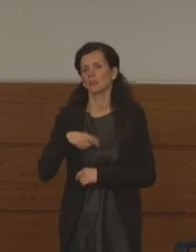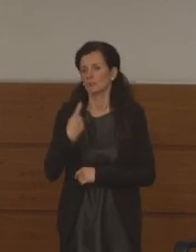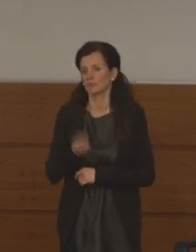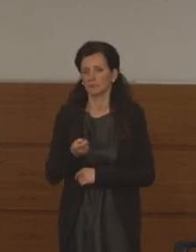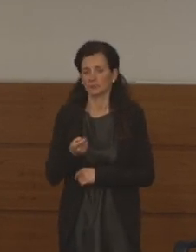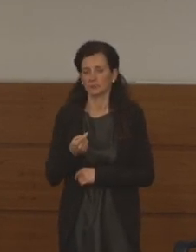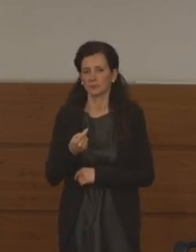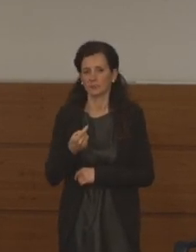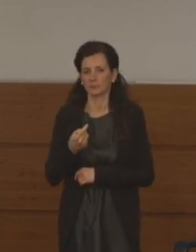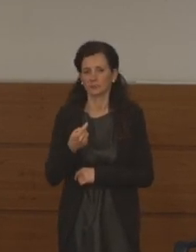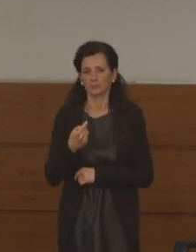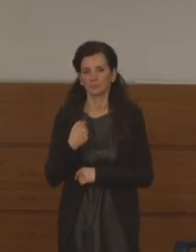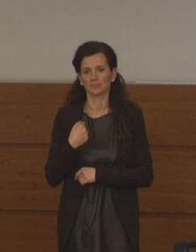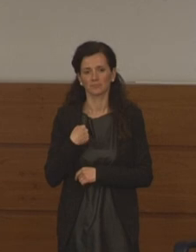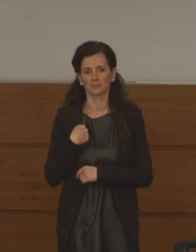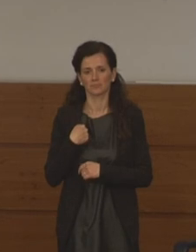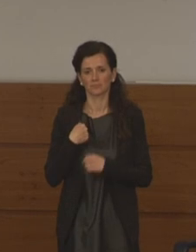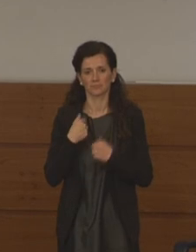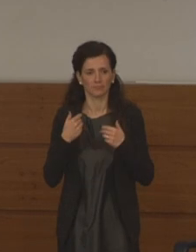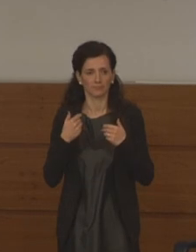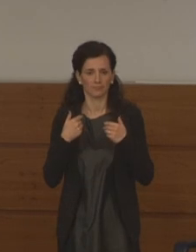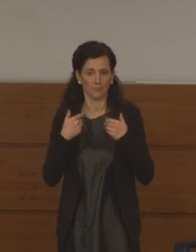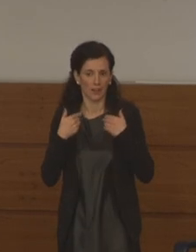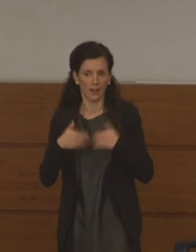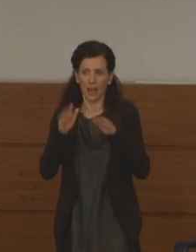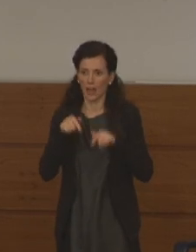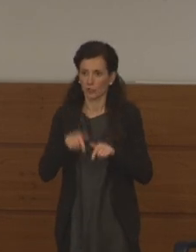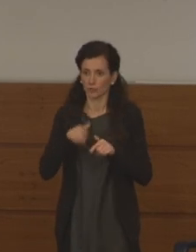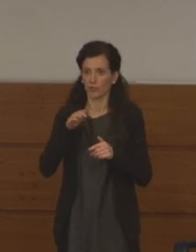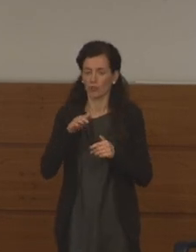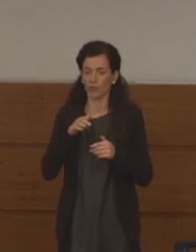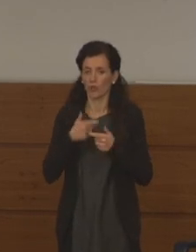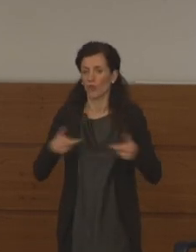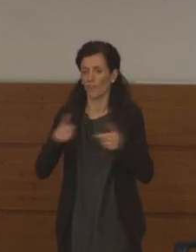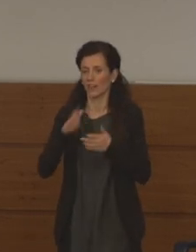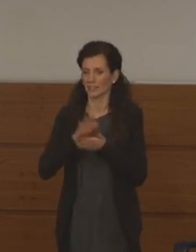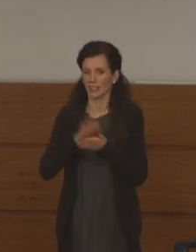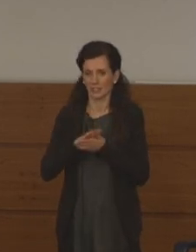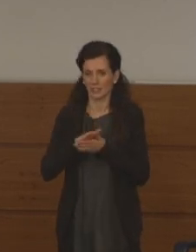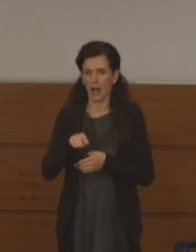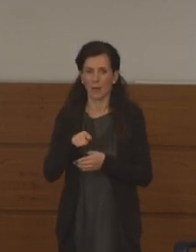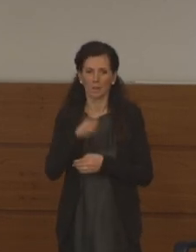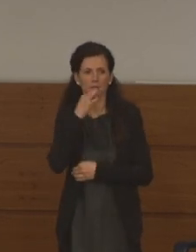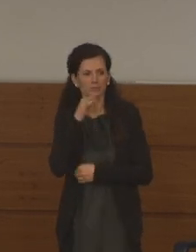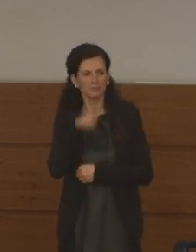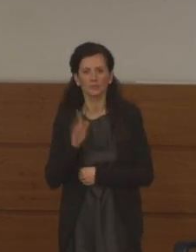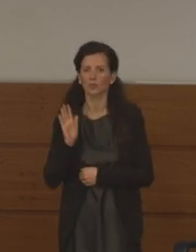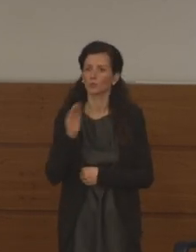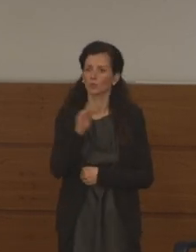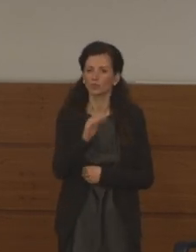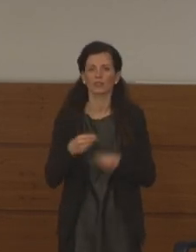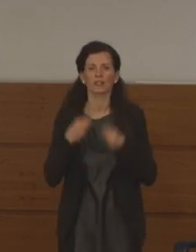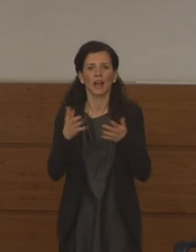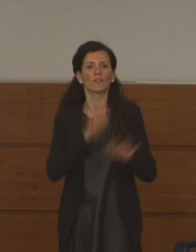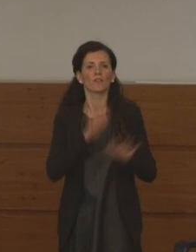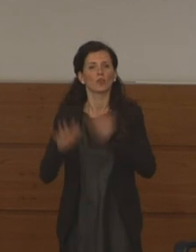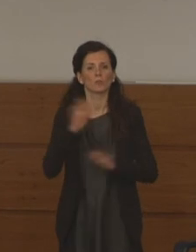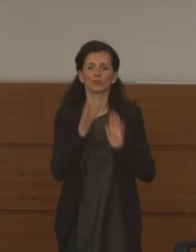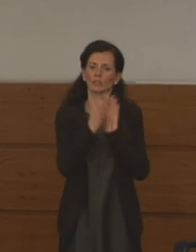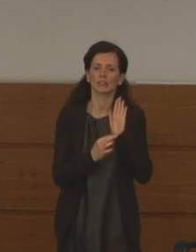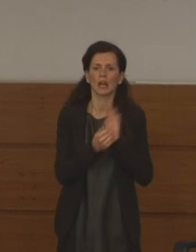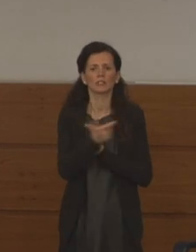subito la conferenza stampa consueta e aggiorna il paese sui numeri sui dati